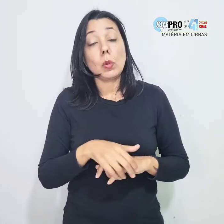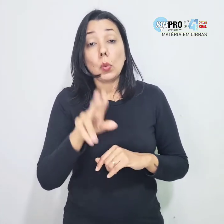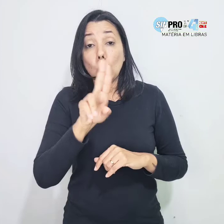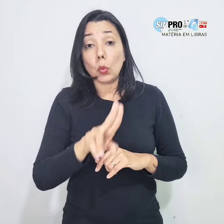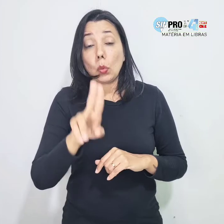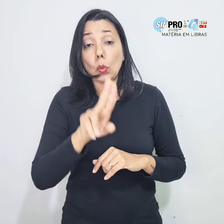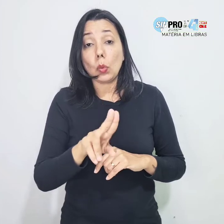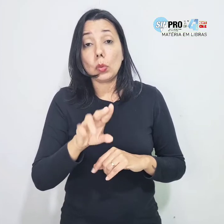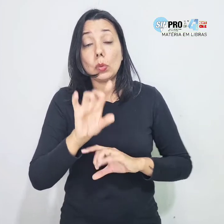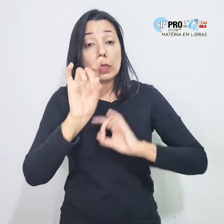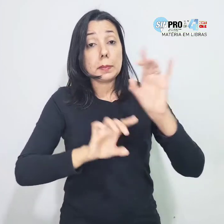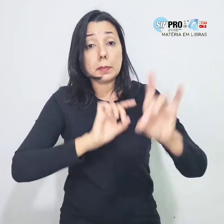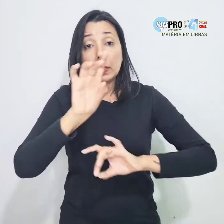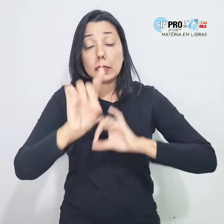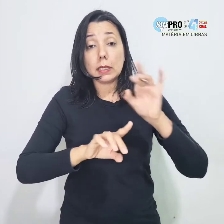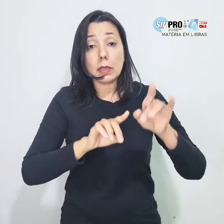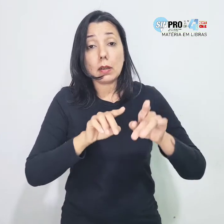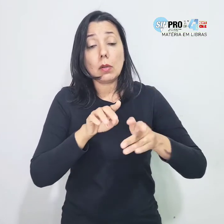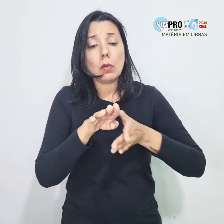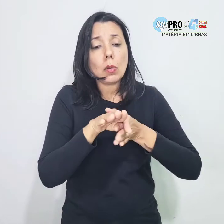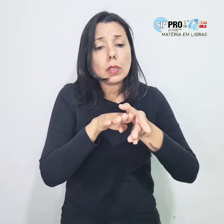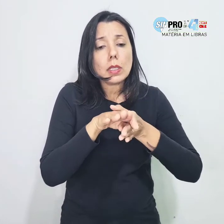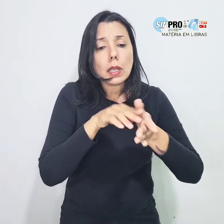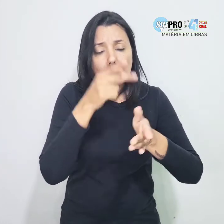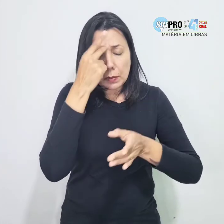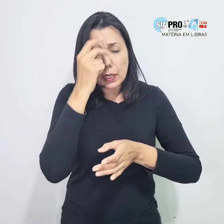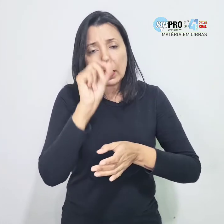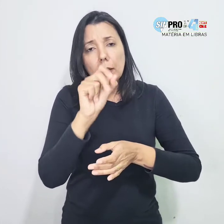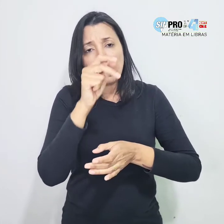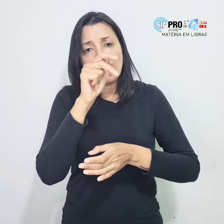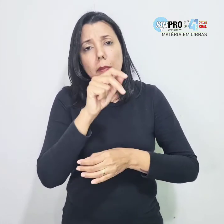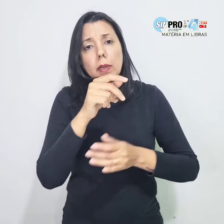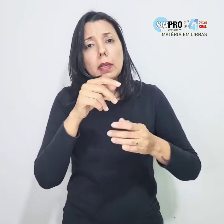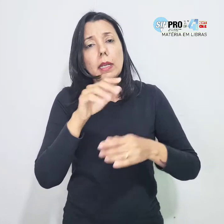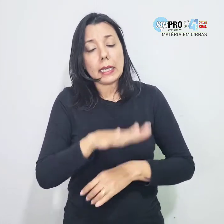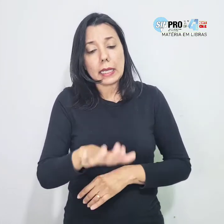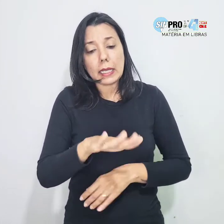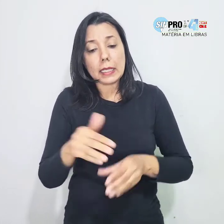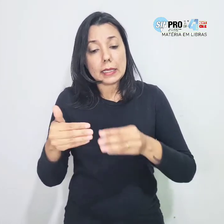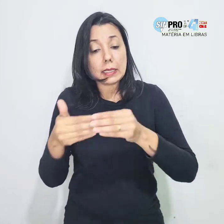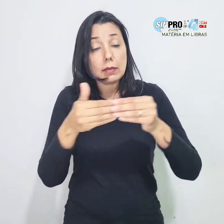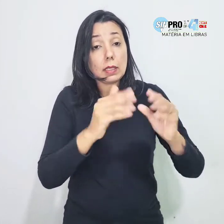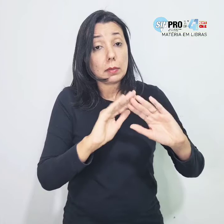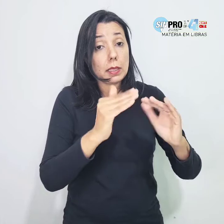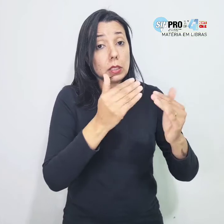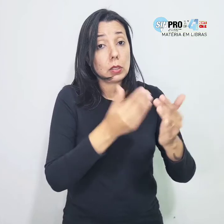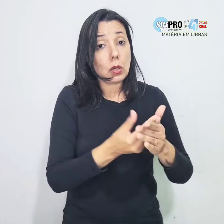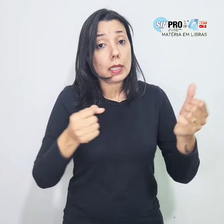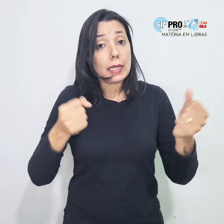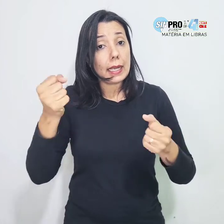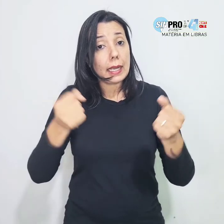é especialmente recomendado para quando as crianças são levadas para a escola em carros e ônibus.